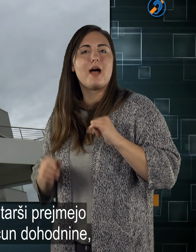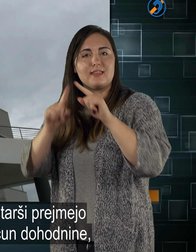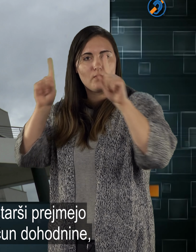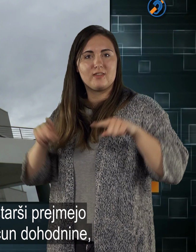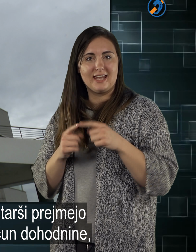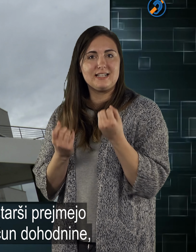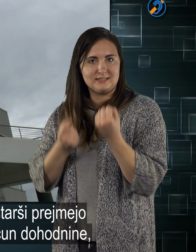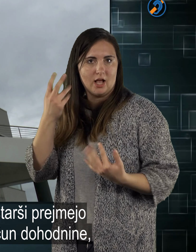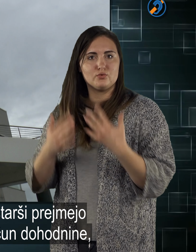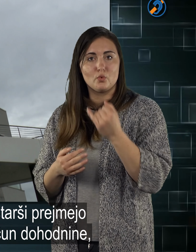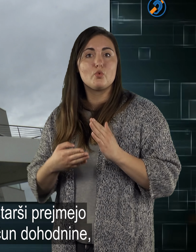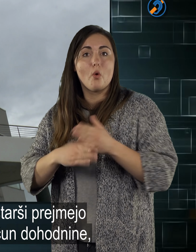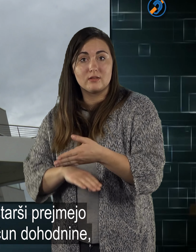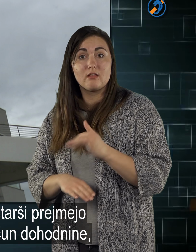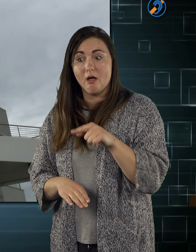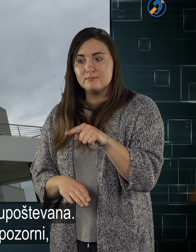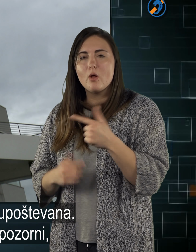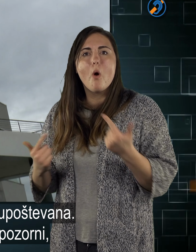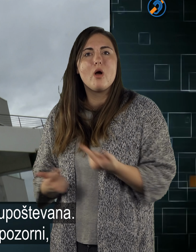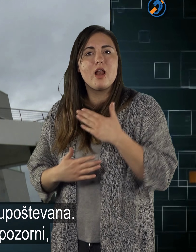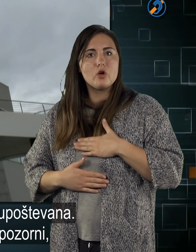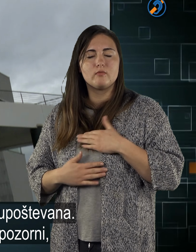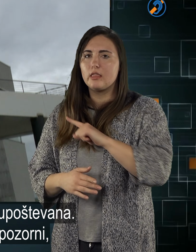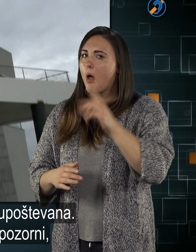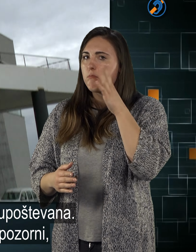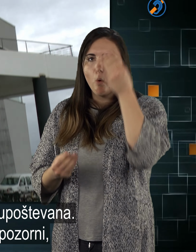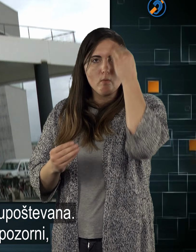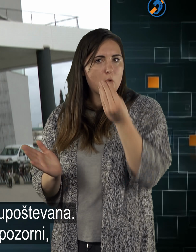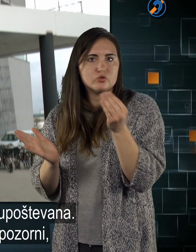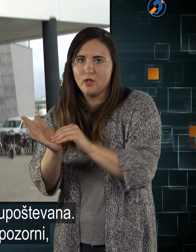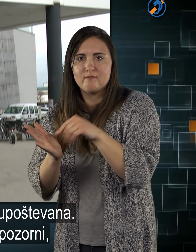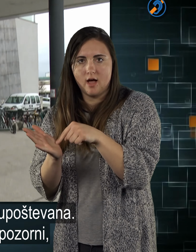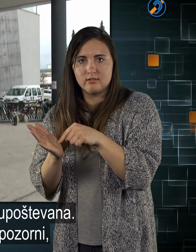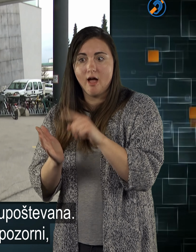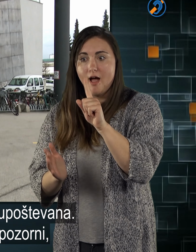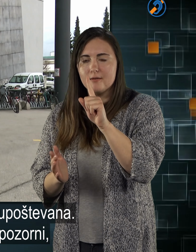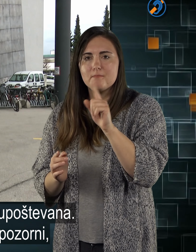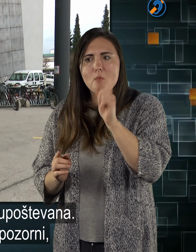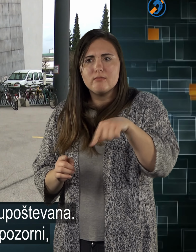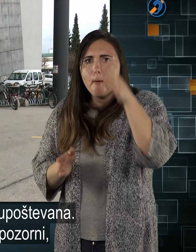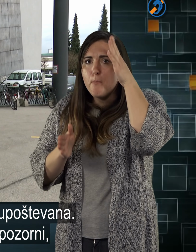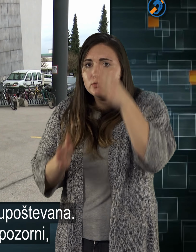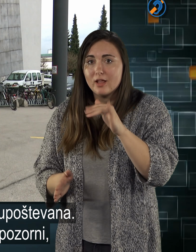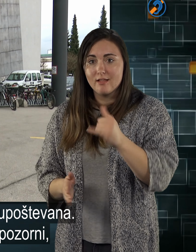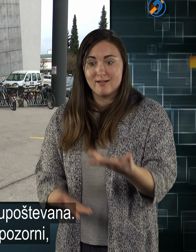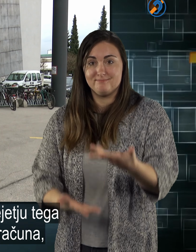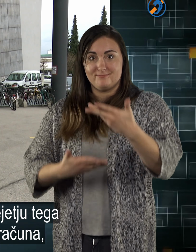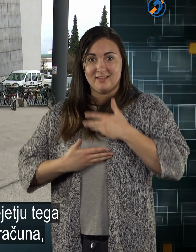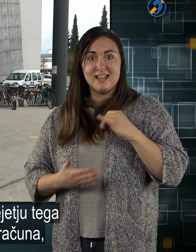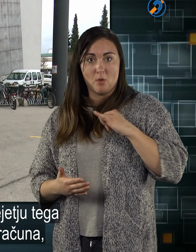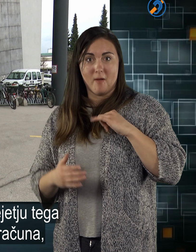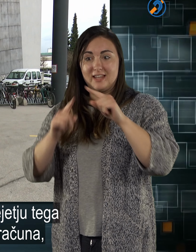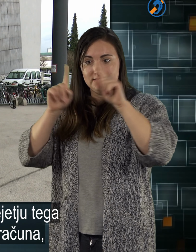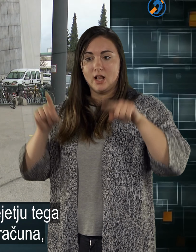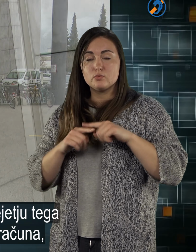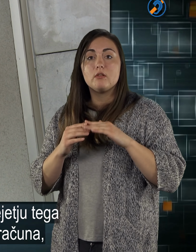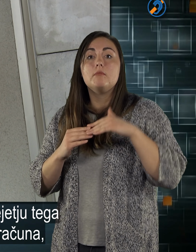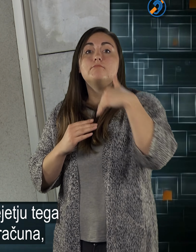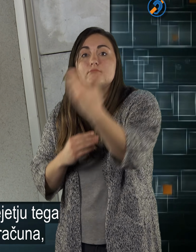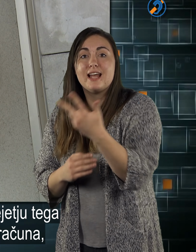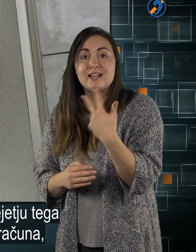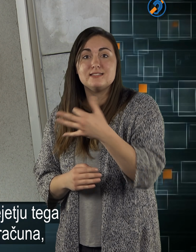dom informativni izračun dohodnine, kjer ta olajšava ne bo upoštevana. Takrat morajo biti pozorni, da v 30